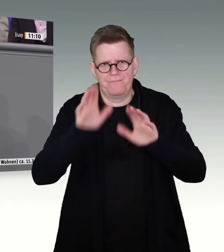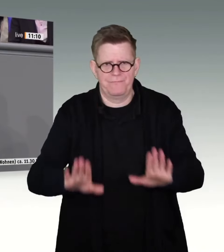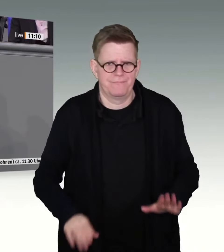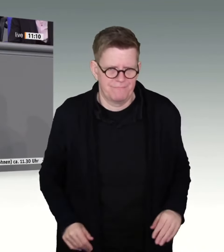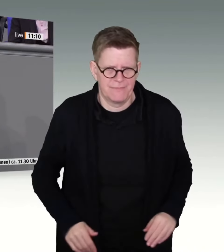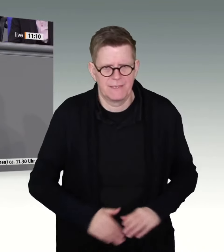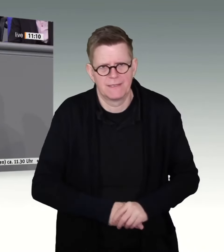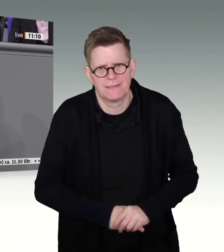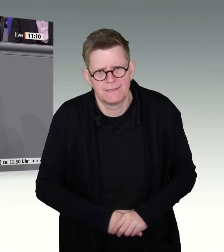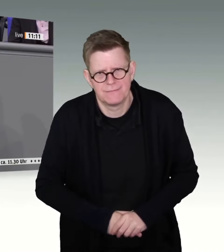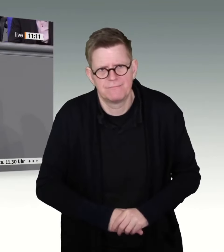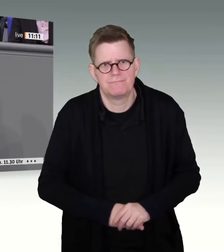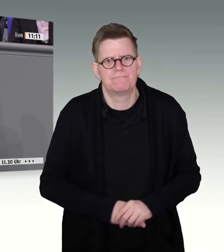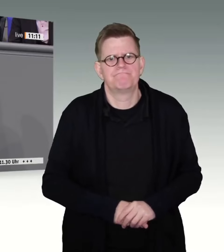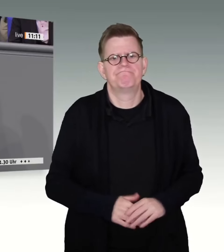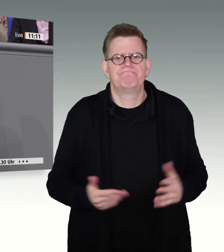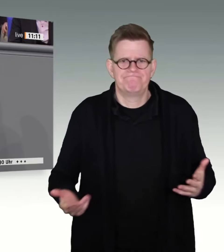Danke,